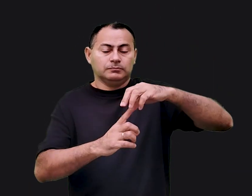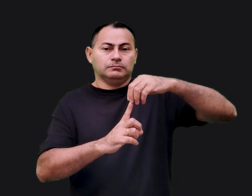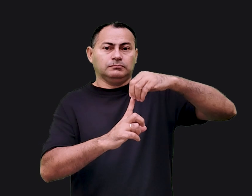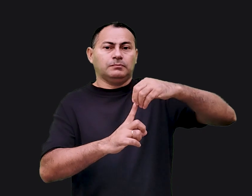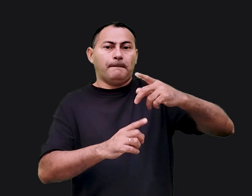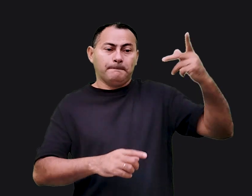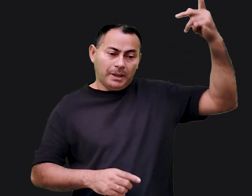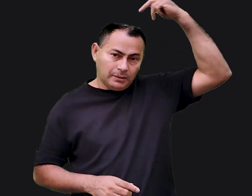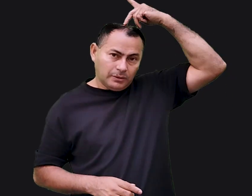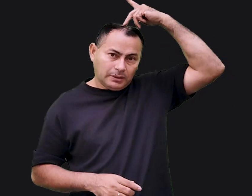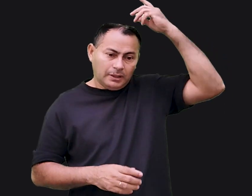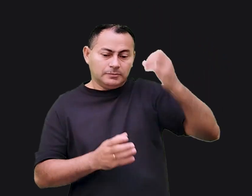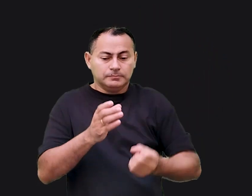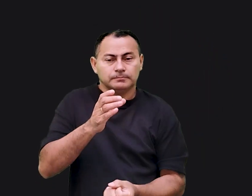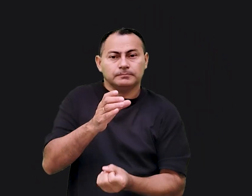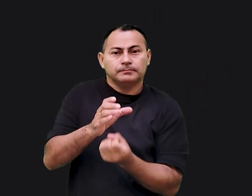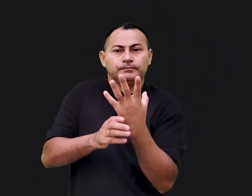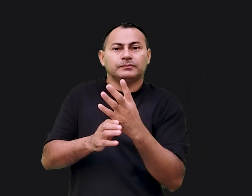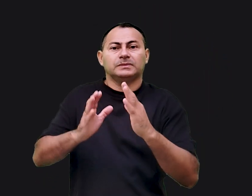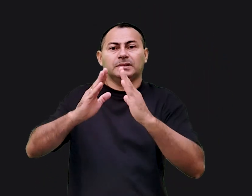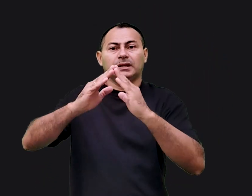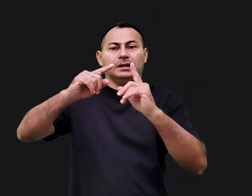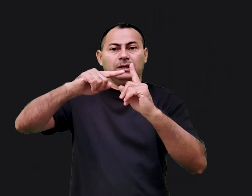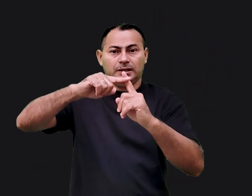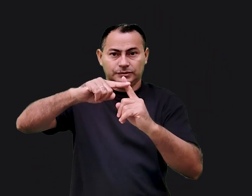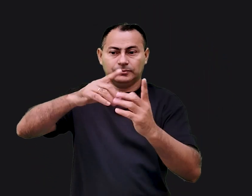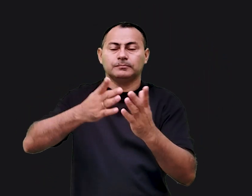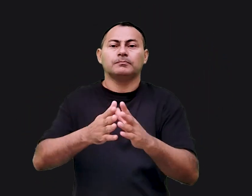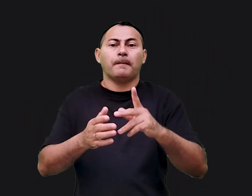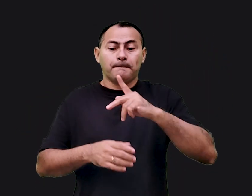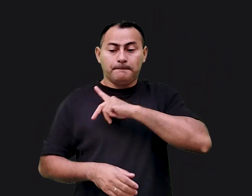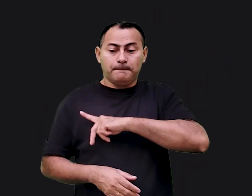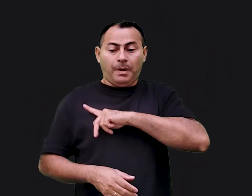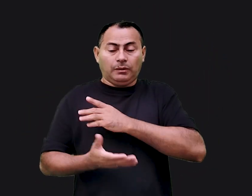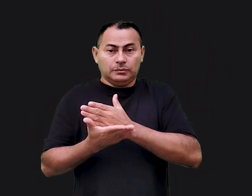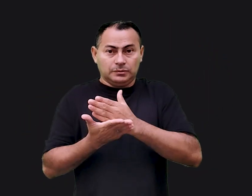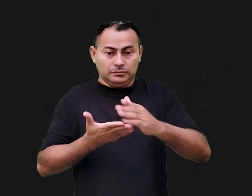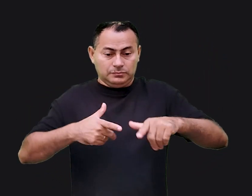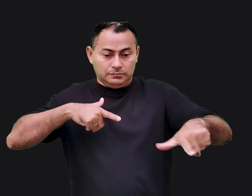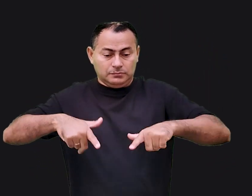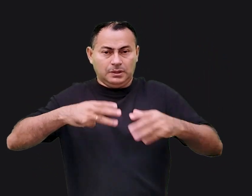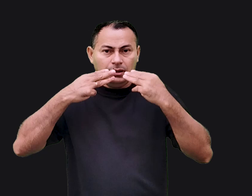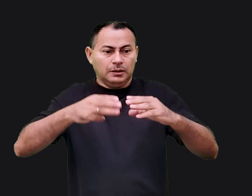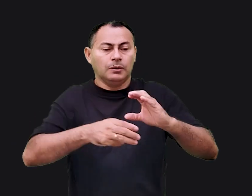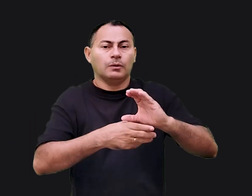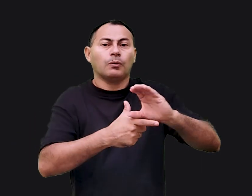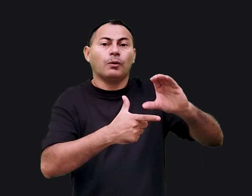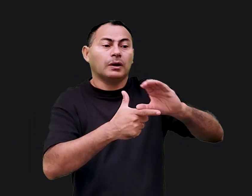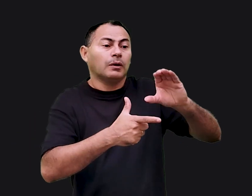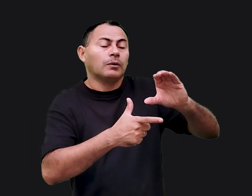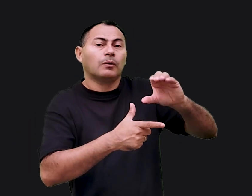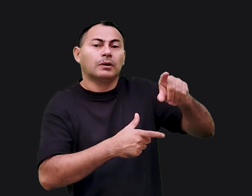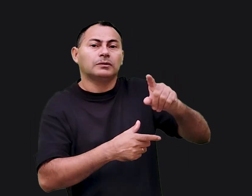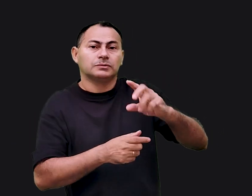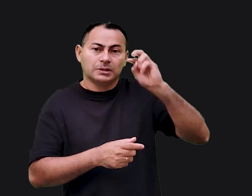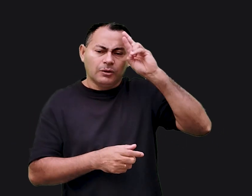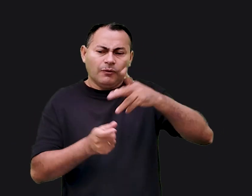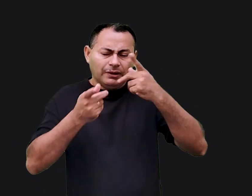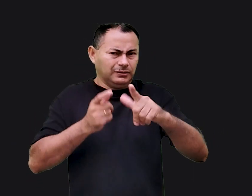Pentecostes na implantação de igrejas quando Paulo iniciou o seu ministério em Coríntios o senhor lhe falou não tenha